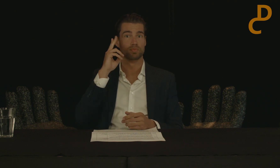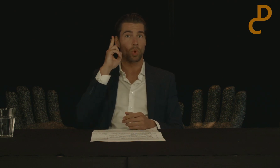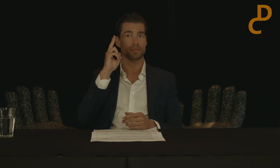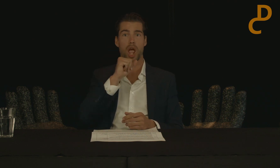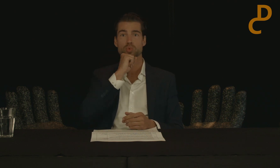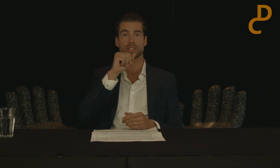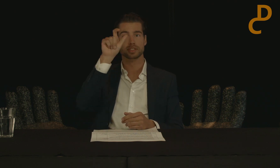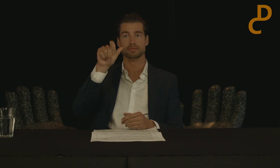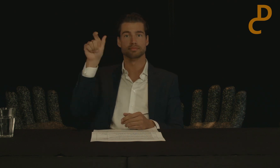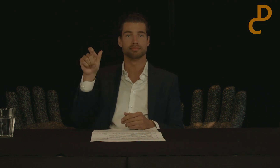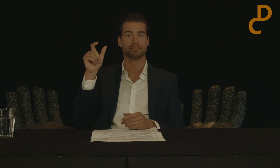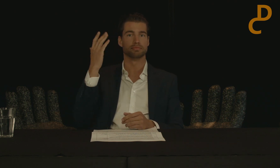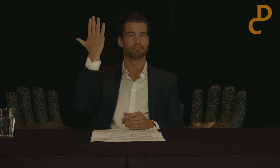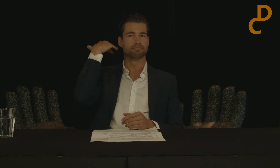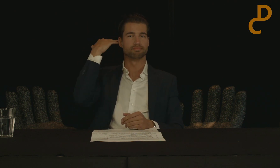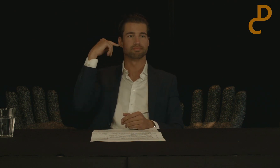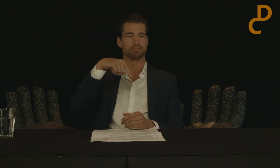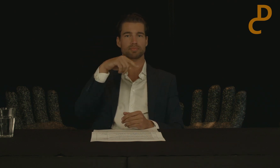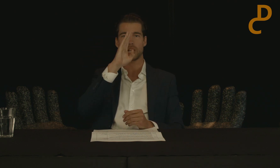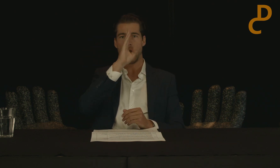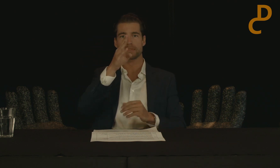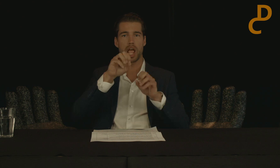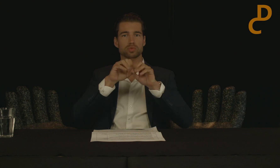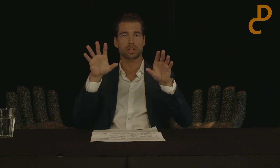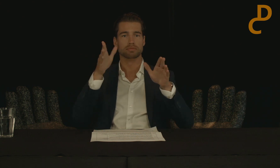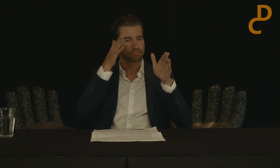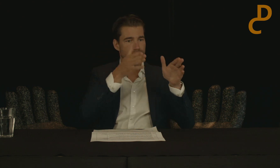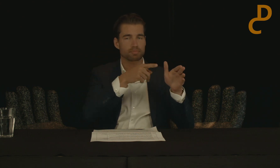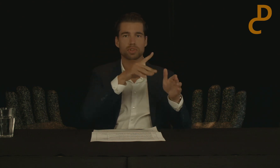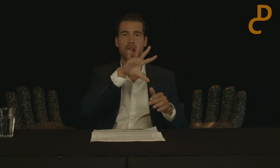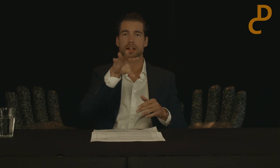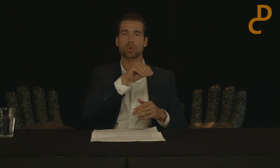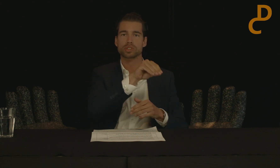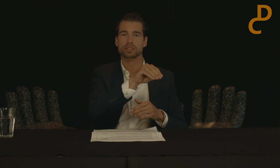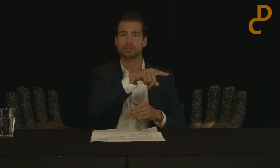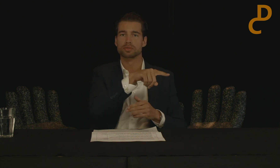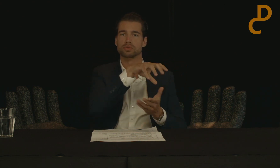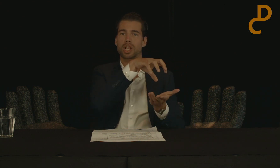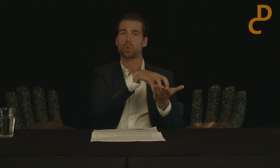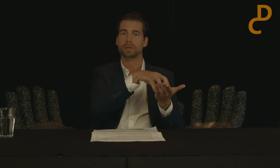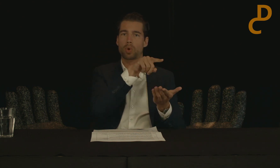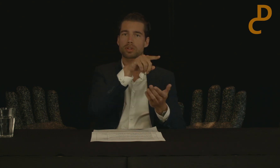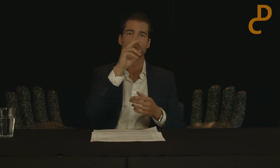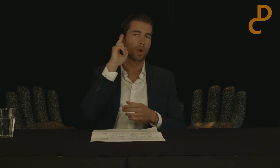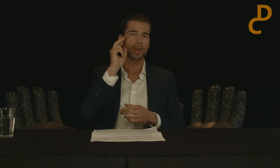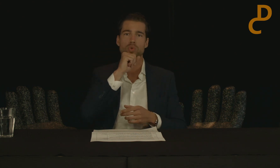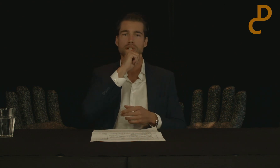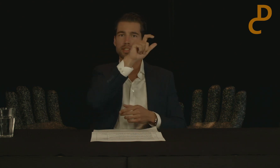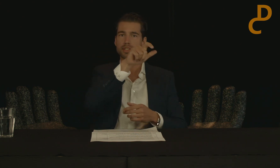Dan gaan we nu kijken naar dove ouderen. Maar we hebben het al gehad, focust over gehad, over op de Gelderhorst tijdens een live